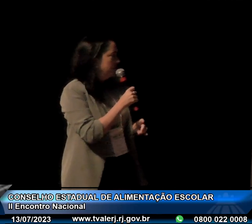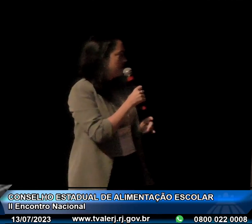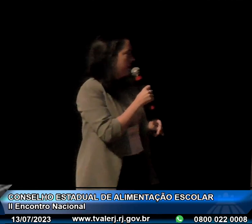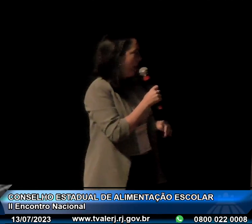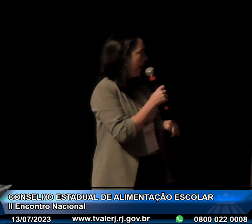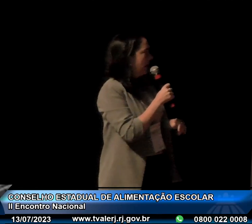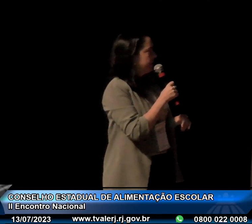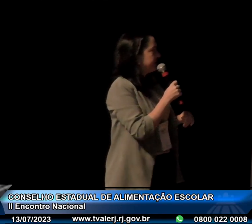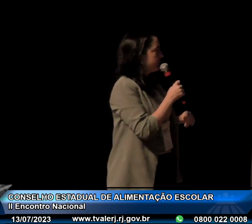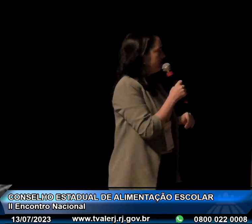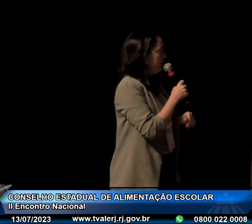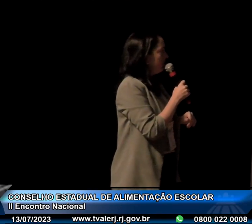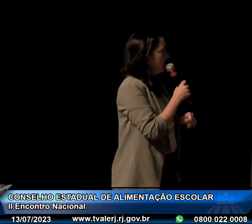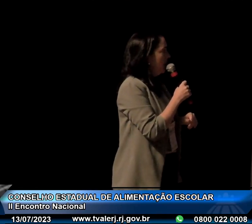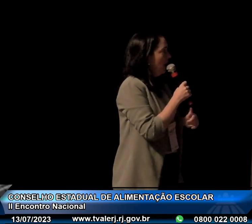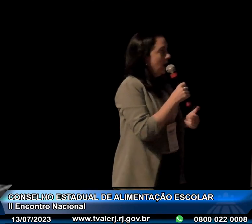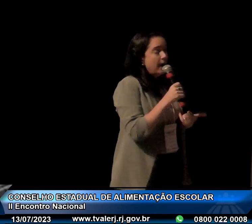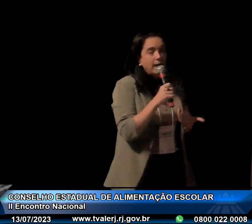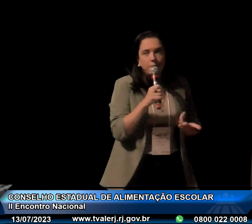contínua